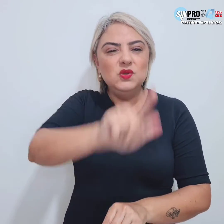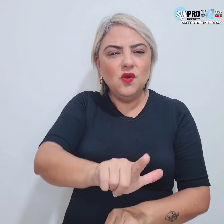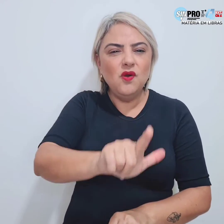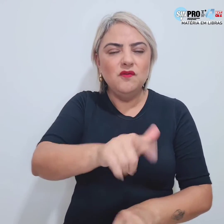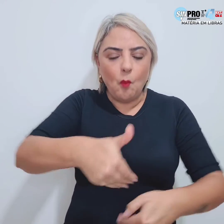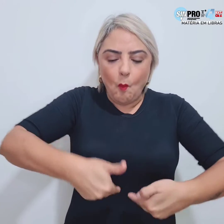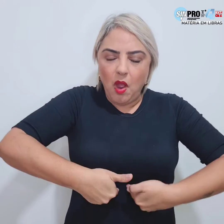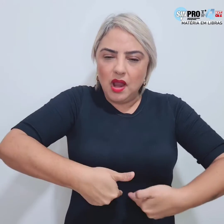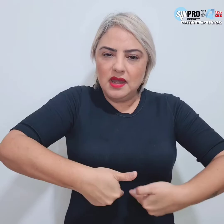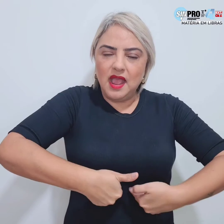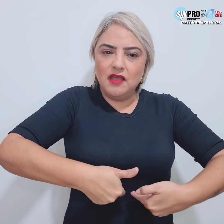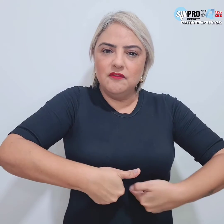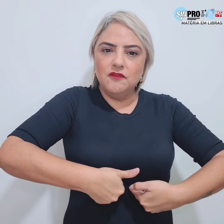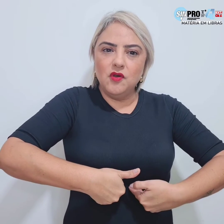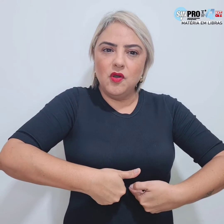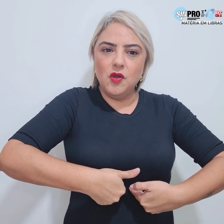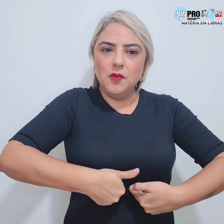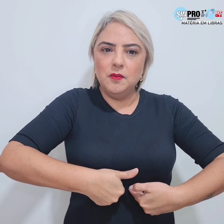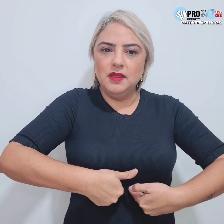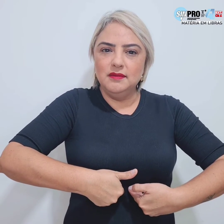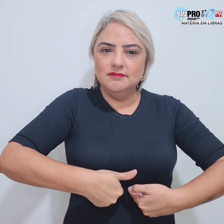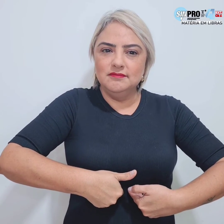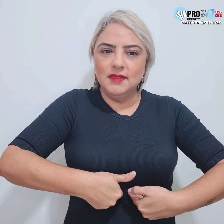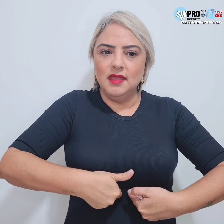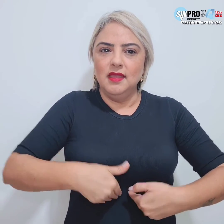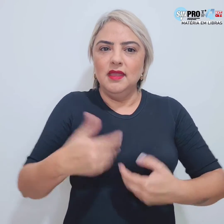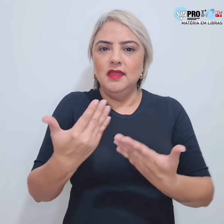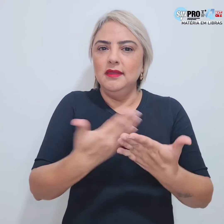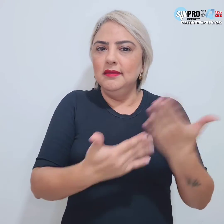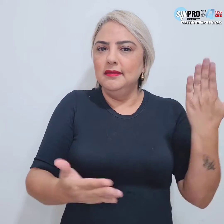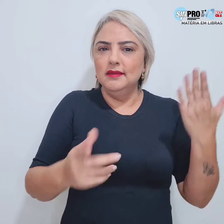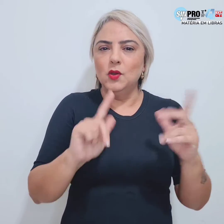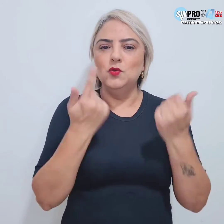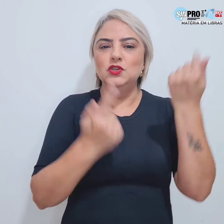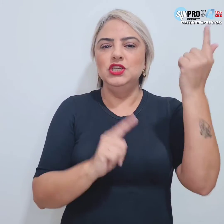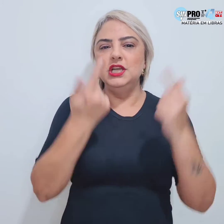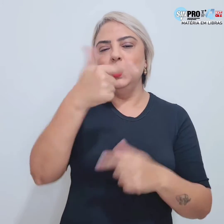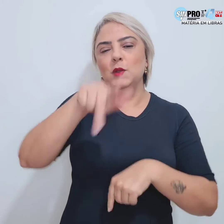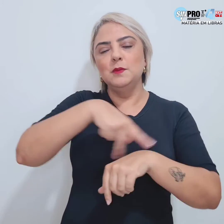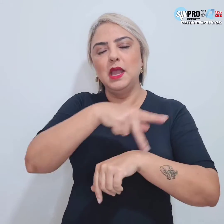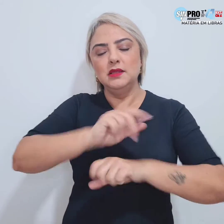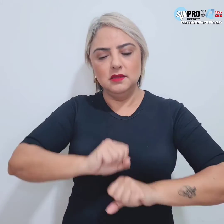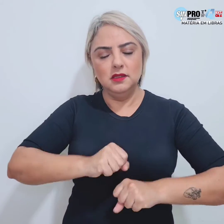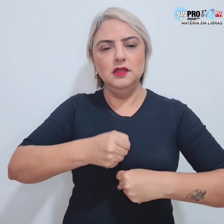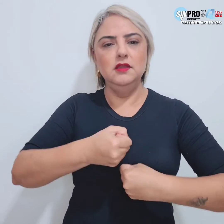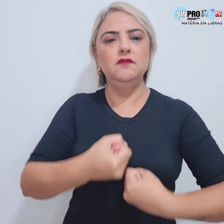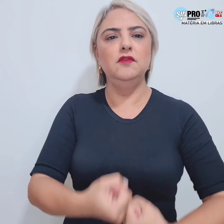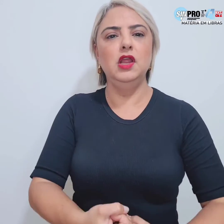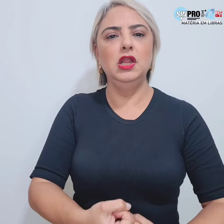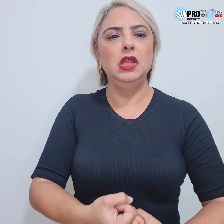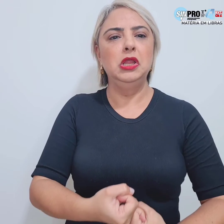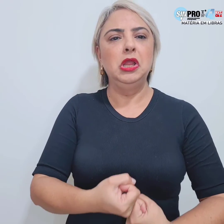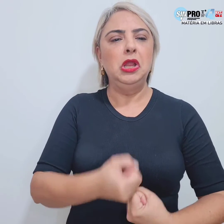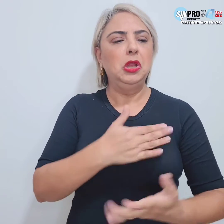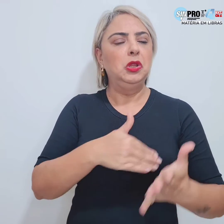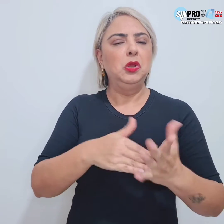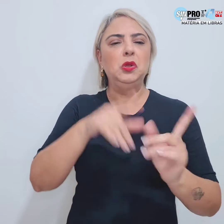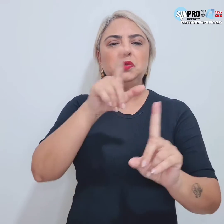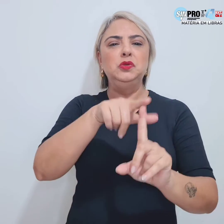dilapidou o Chile e outros países, que hoje enfrentam todo tipo de precariedade,